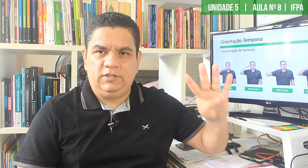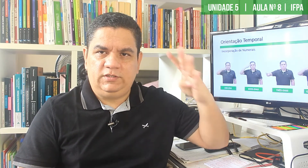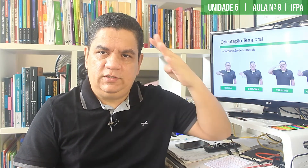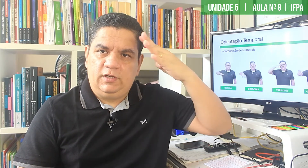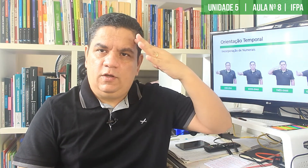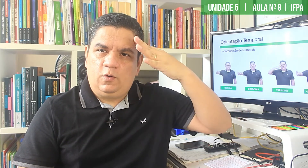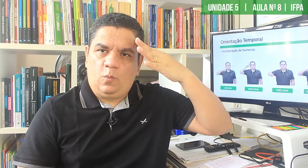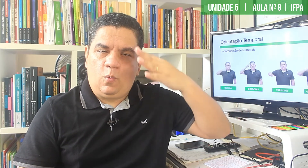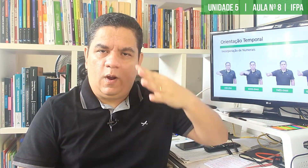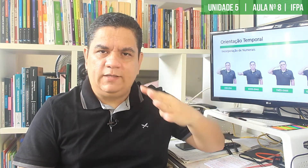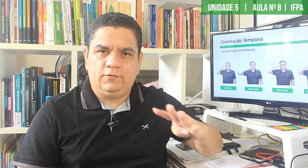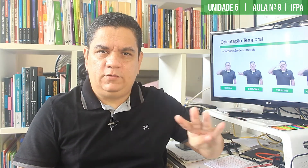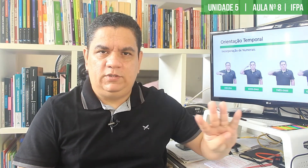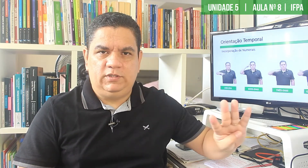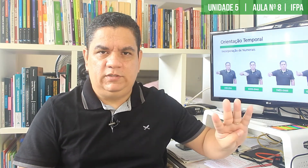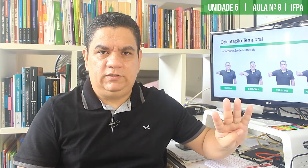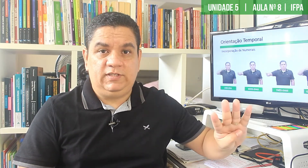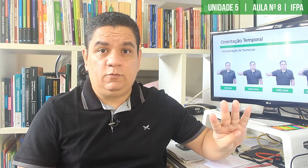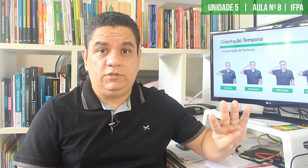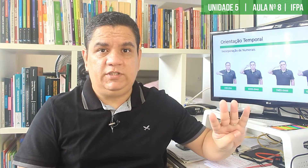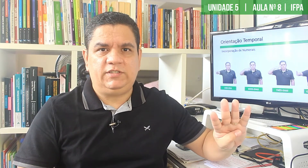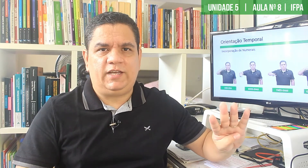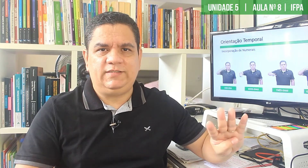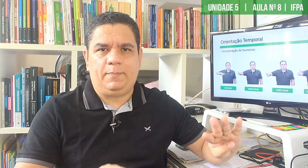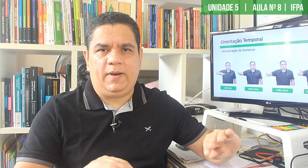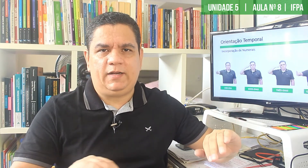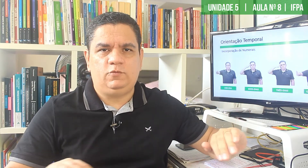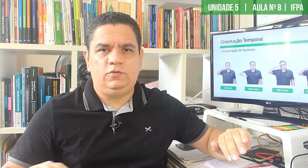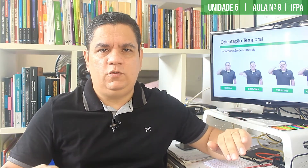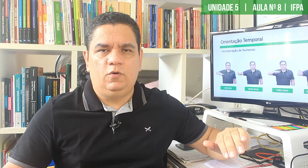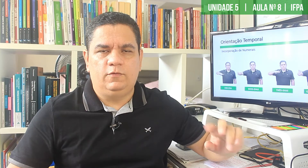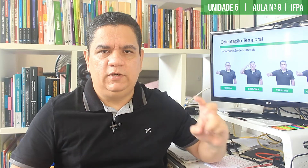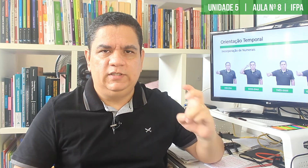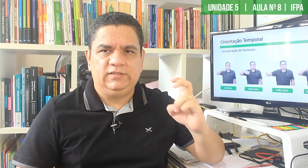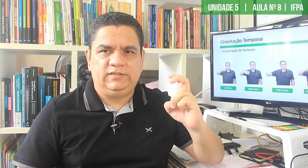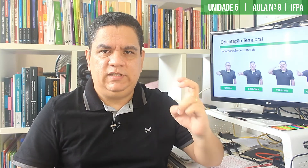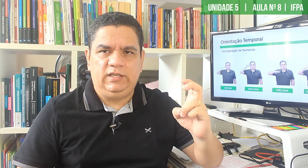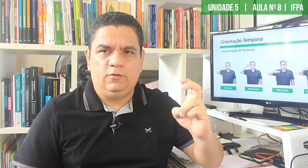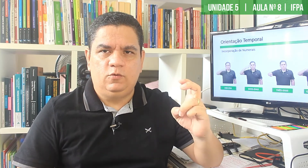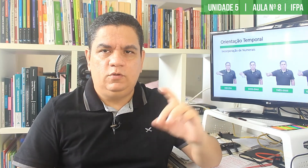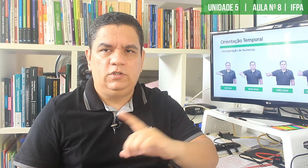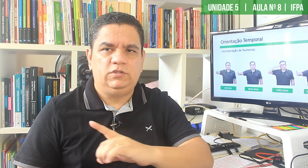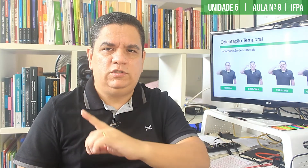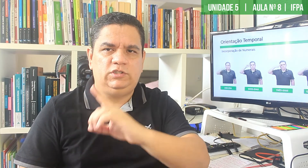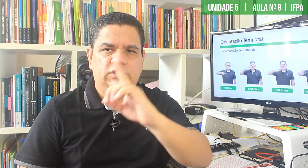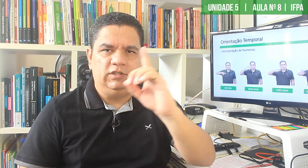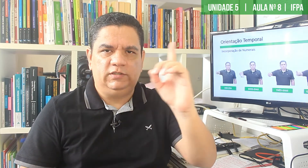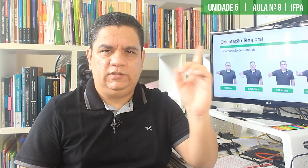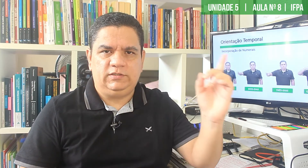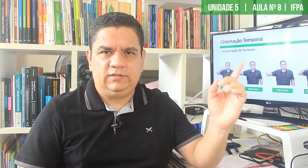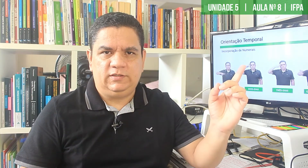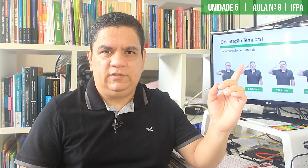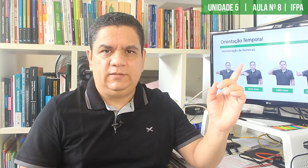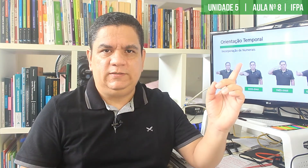dias. 4 dias. 5 dias, aí separa tudo de novo. 5 dias.